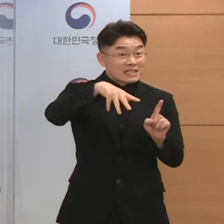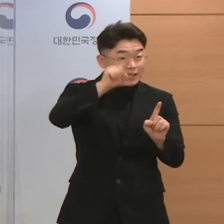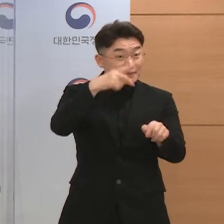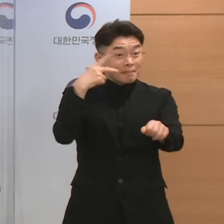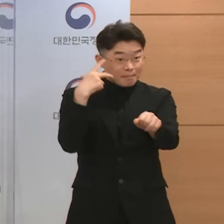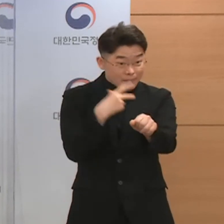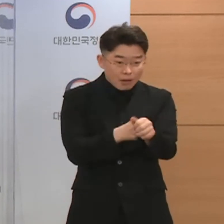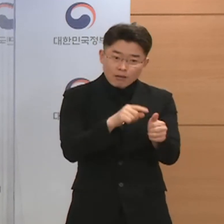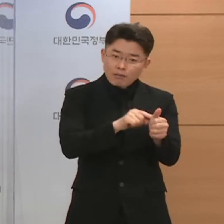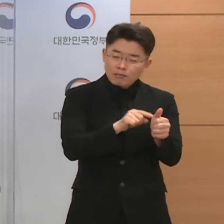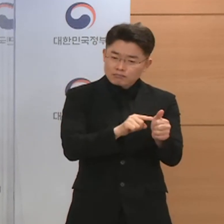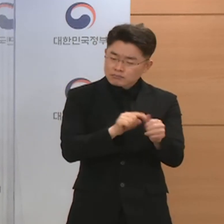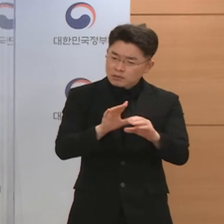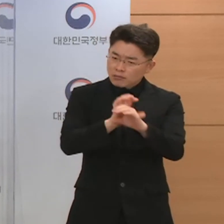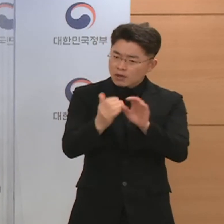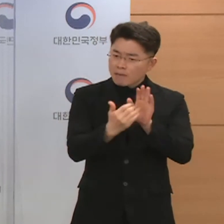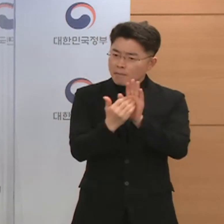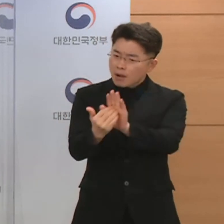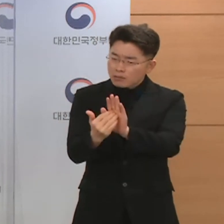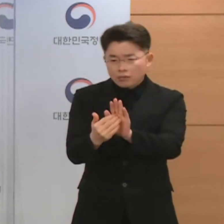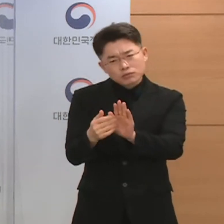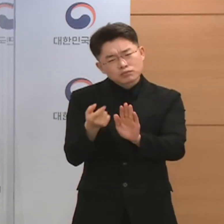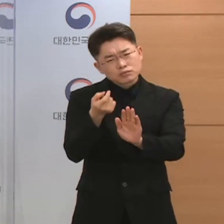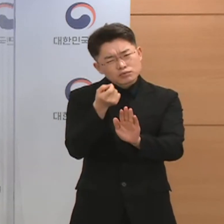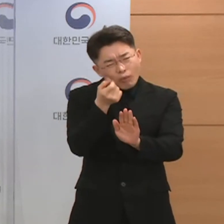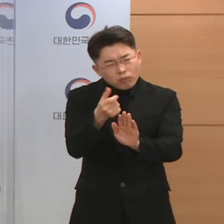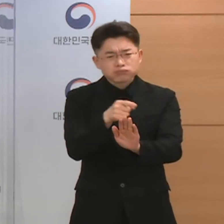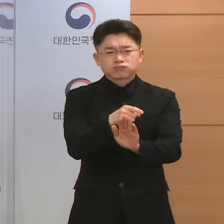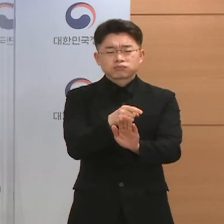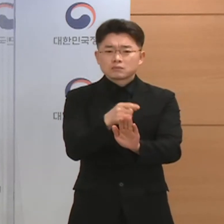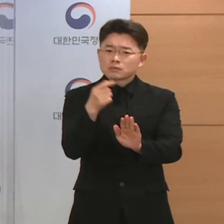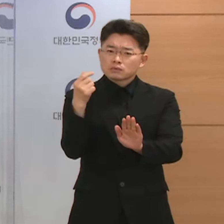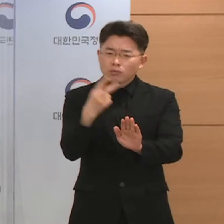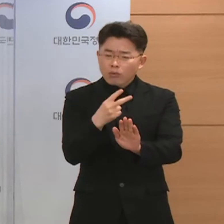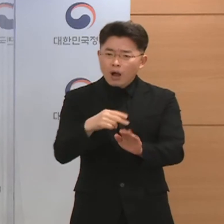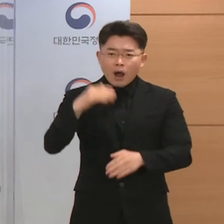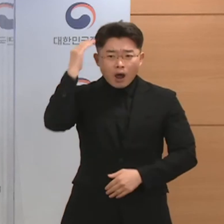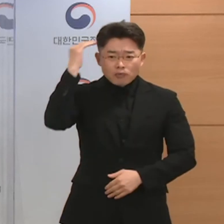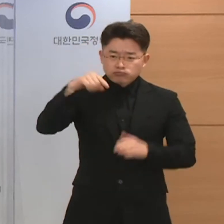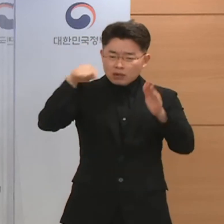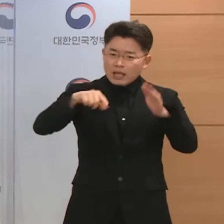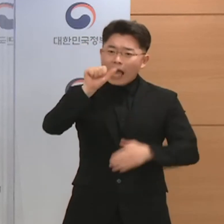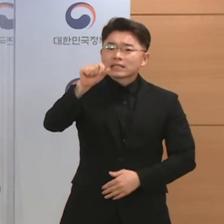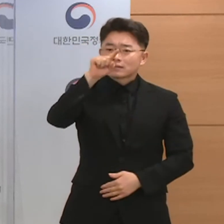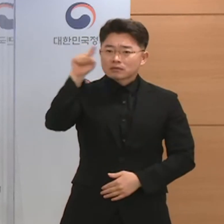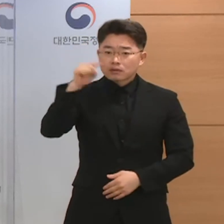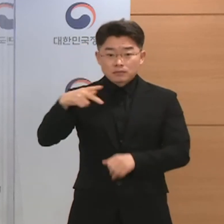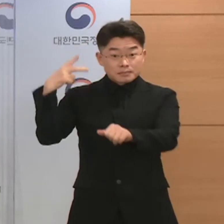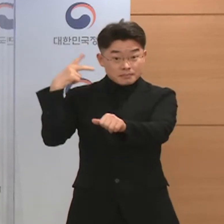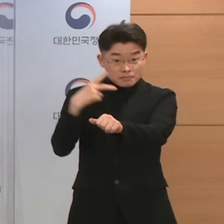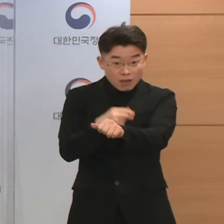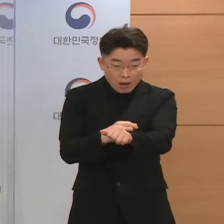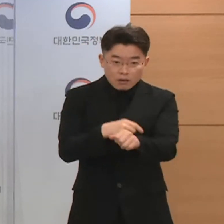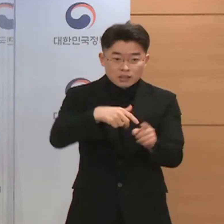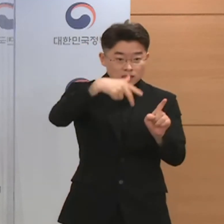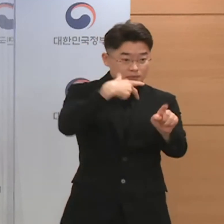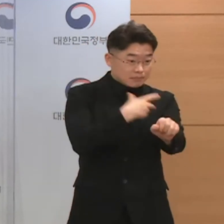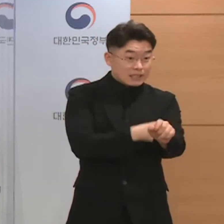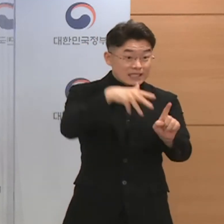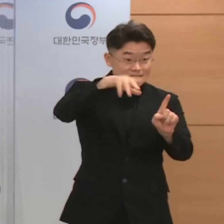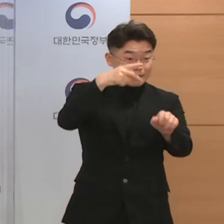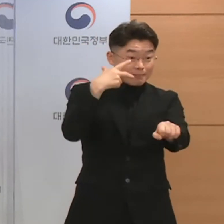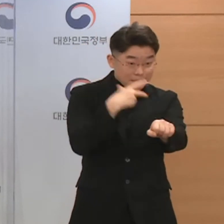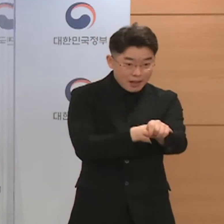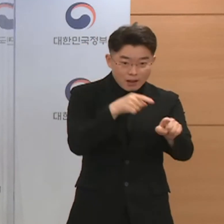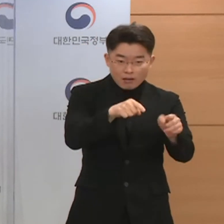주로 접종된 아스트라제네카는 접종 간격도 10일에서 12주로 길어서 1회 접종으로 감염에